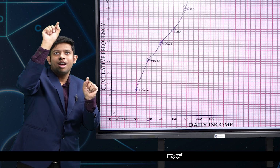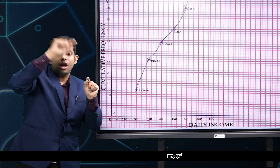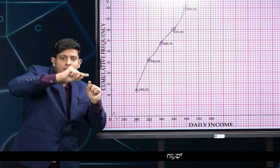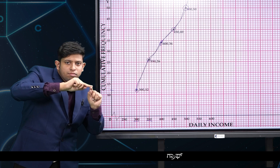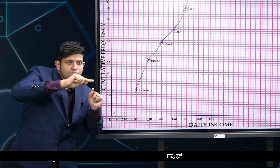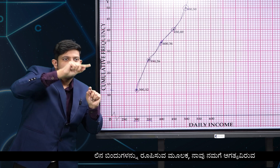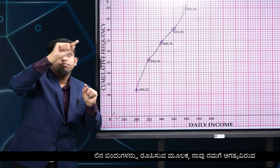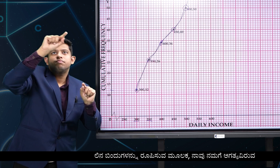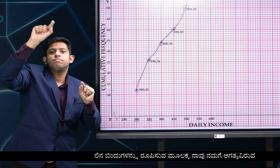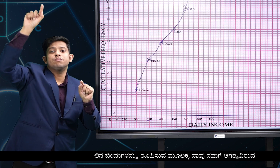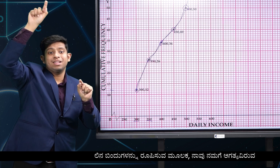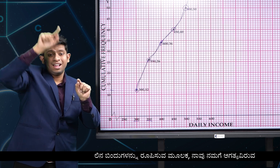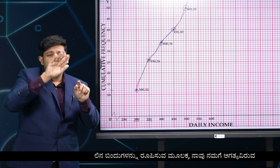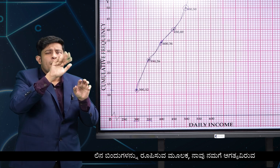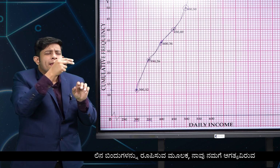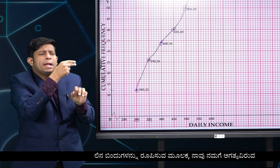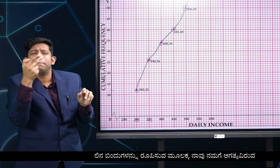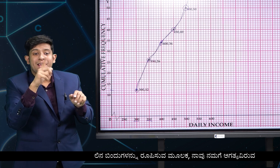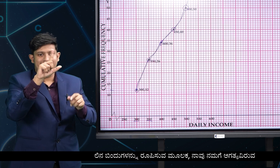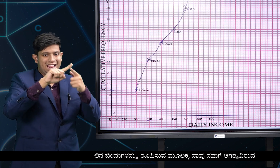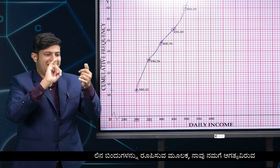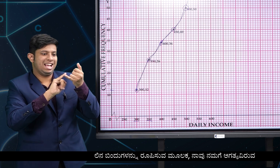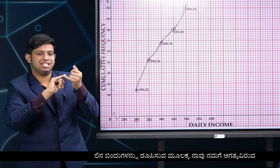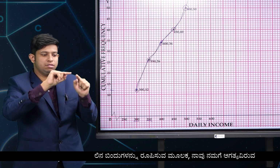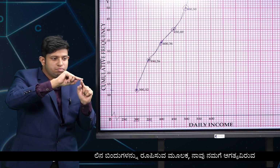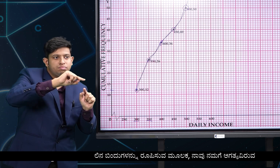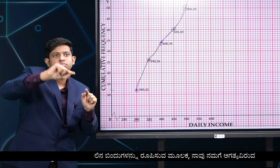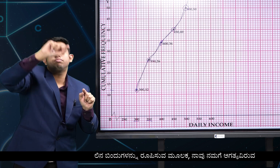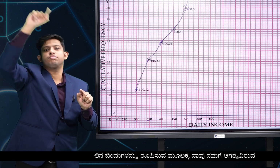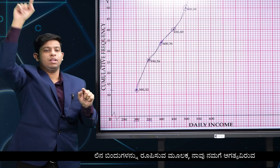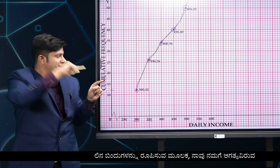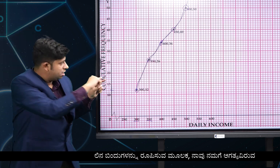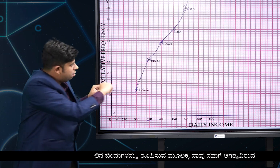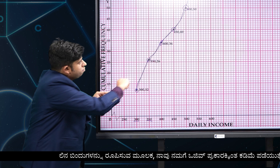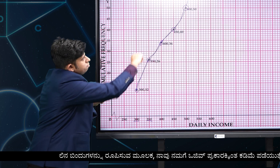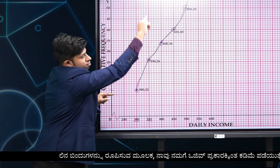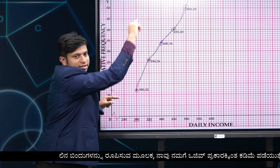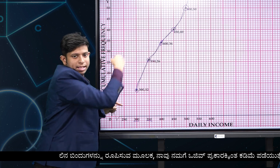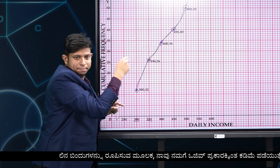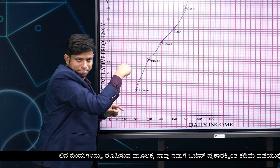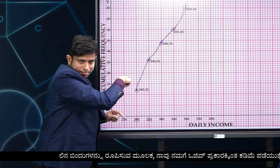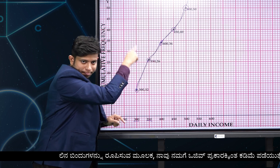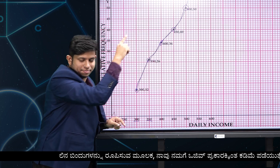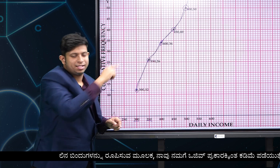ಗ್ರಾಫ್ ಮೇಲಿನ ಬಿಂದುಗಳನ್ನು ರೂಪಿಸುವ ಮೂಲಕ ನಾವು ನಮಗೆ ಅಗತ್ಯವಿರುವ ಓಜು ಪ್ರಕಾರಕ್ಕಿಂತ ಕಡಿಮೆ